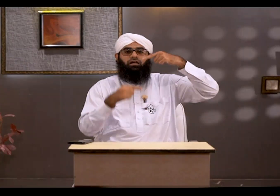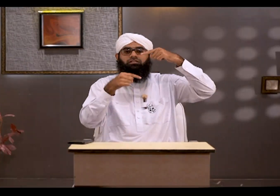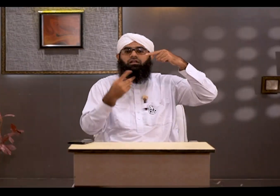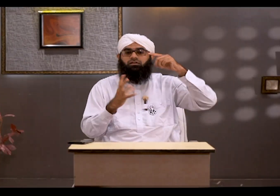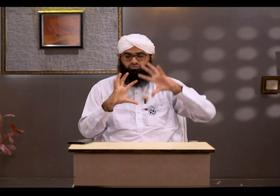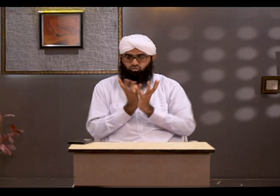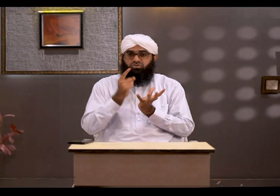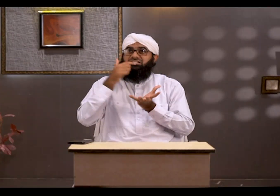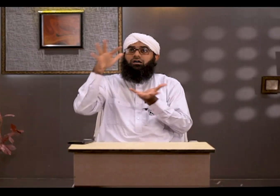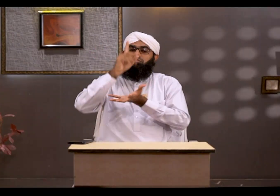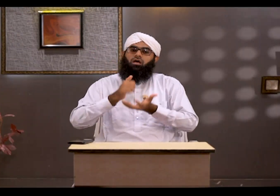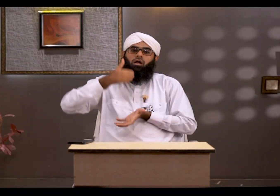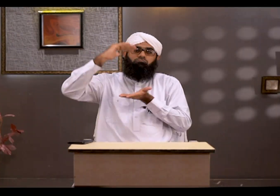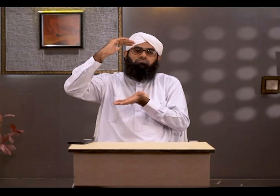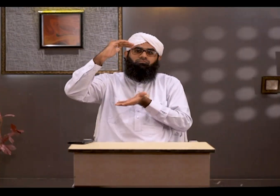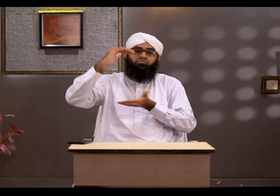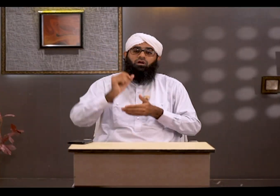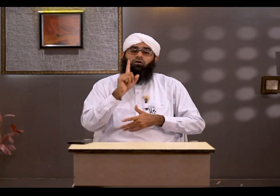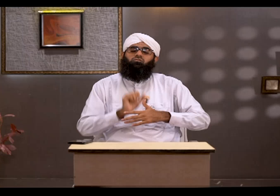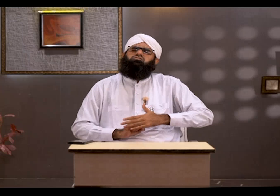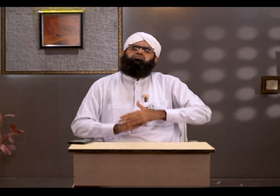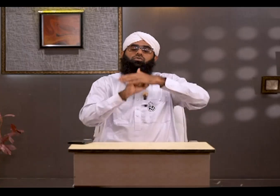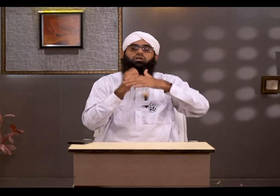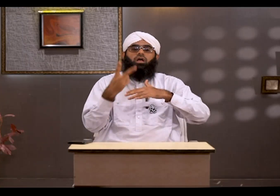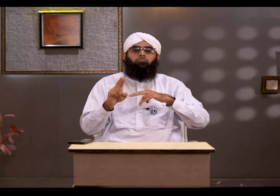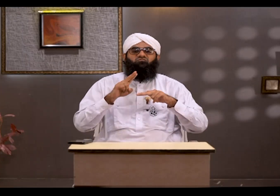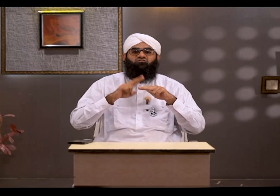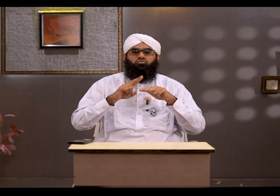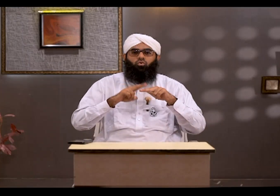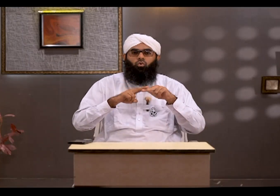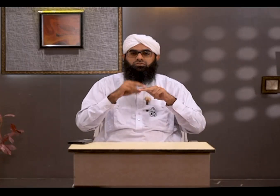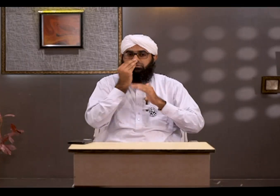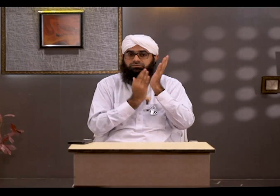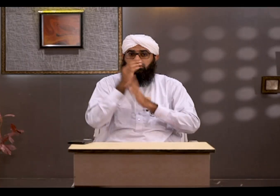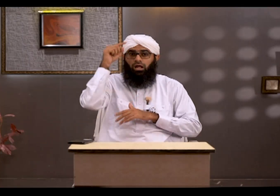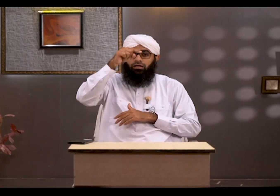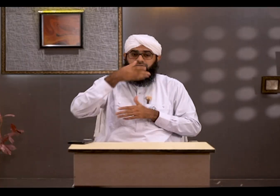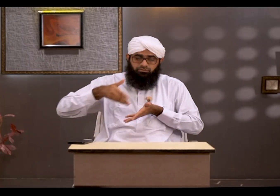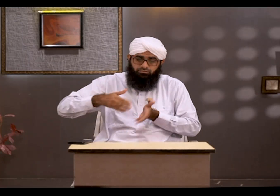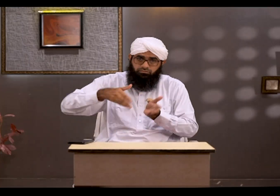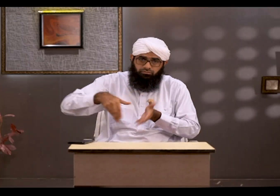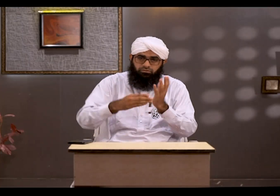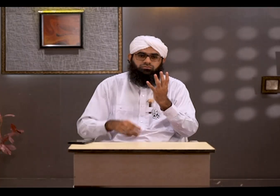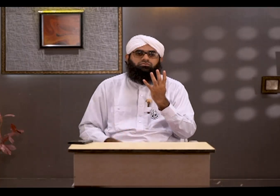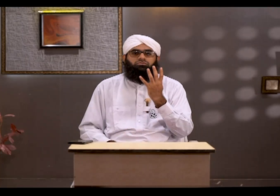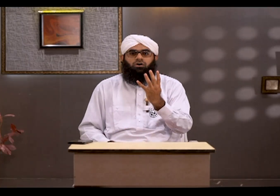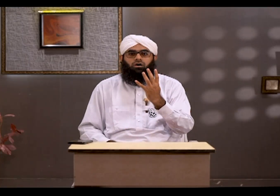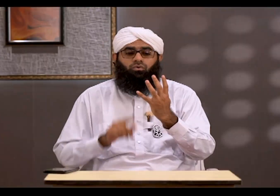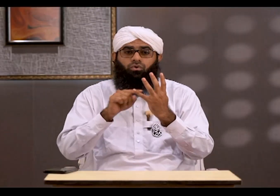اور فردوس سب سے بلند درجہ ہے۔ اسی سے جنت کے 4 دریا بہہ رہے ہیں، اور اس کے اوپر عرش ہے۔ لہذا جب